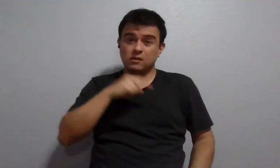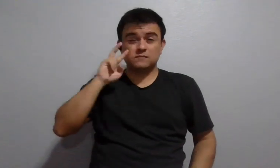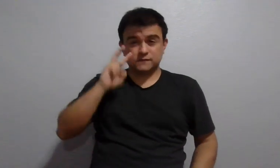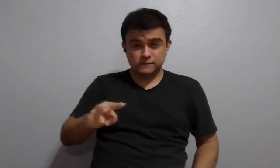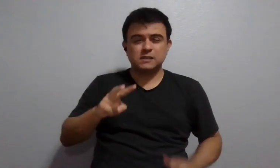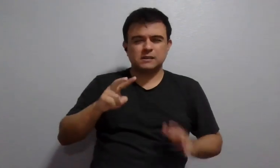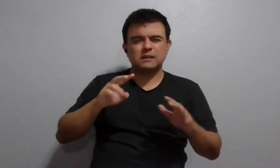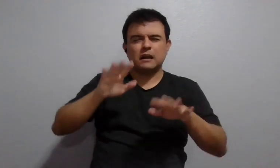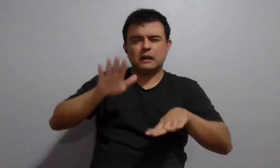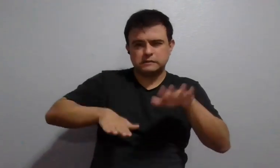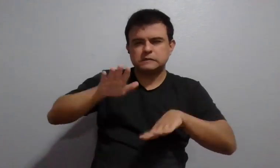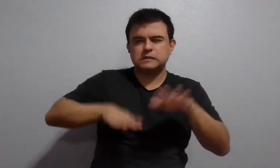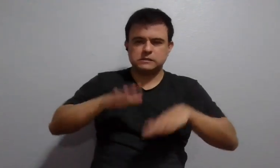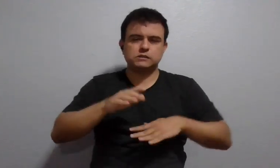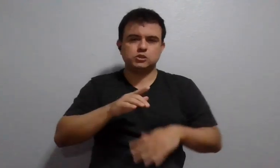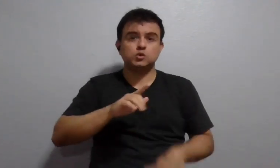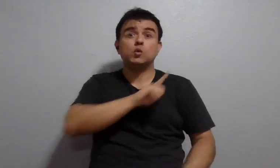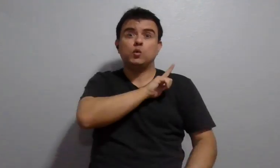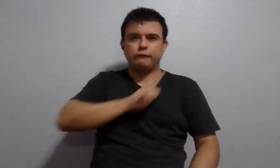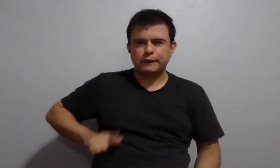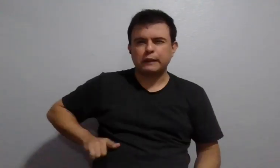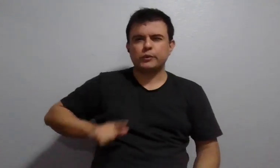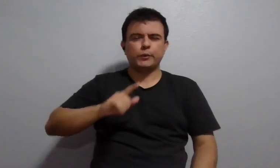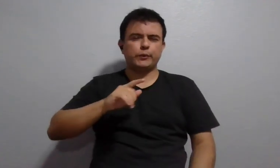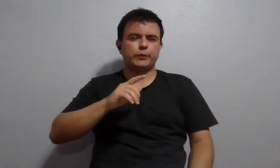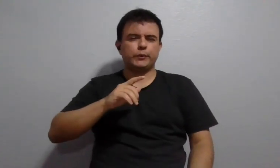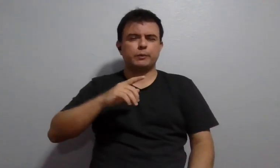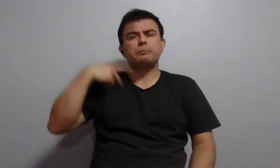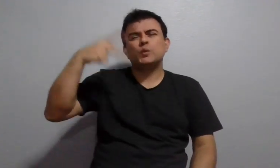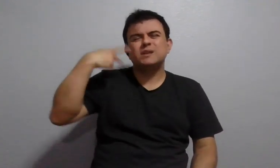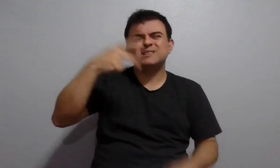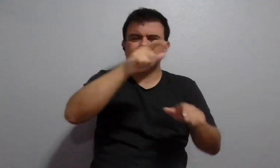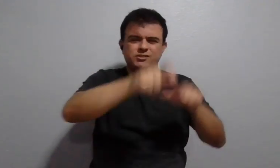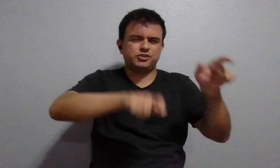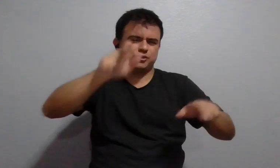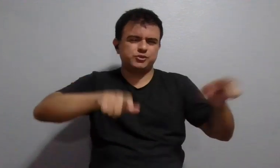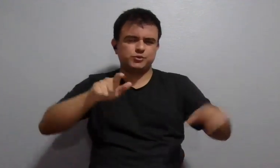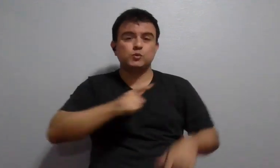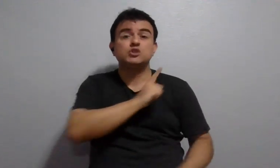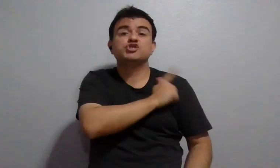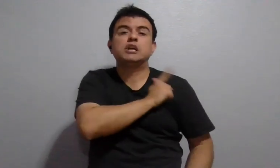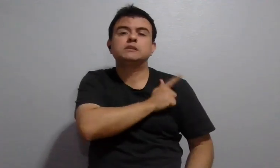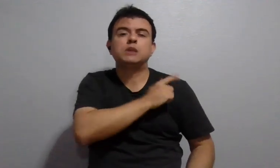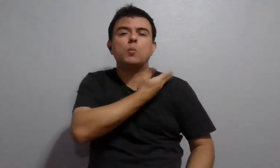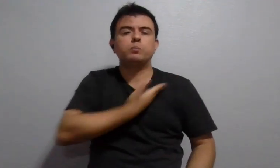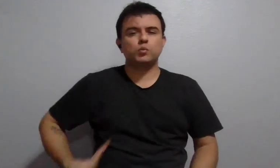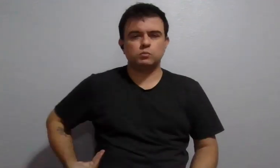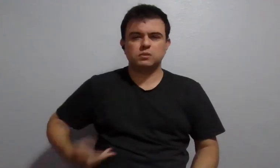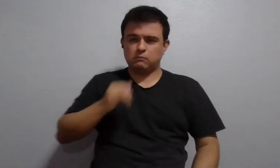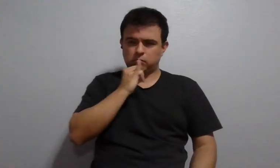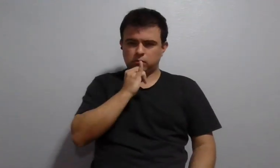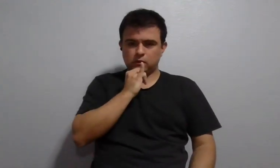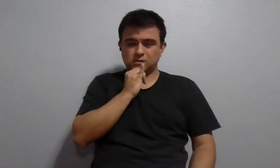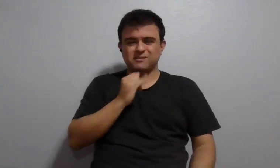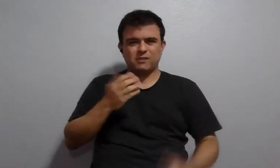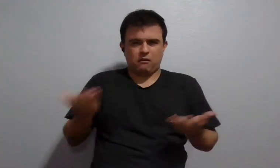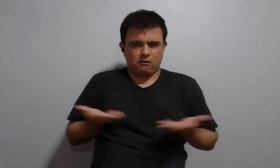de gestores públicos. Nessa campanha já aconteceu isso, né? Nessa campanha do Covid, de